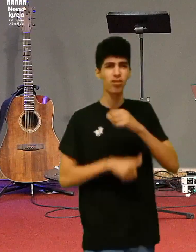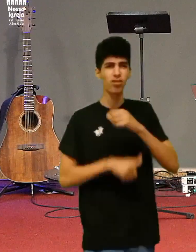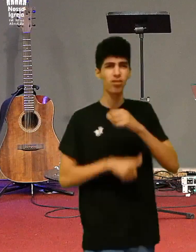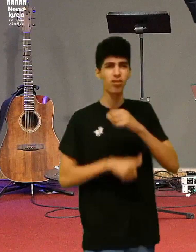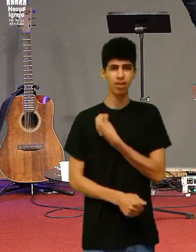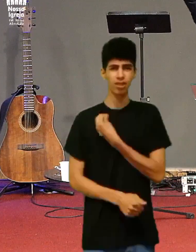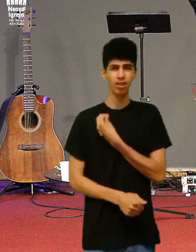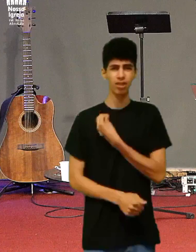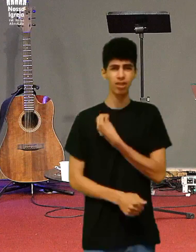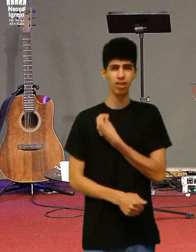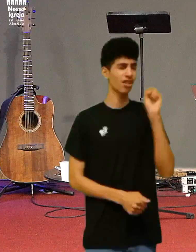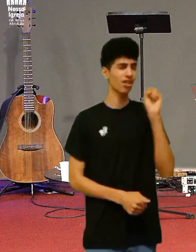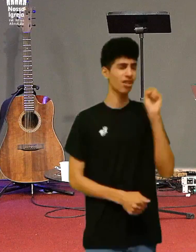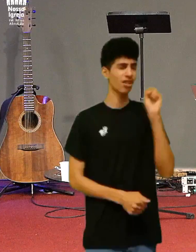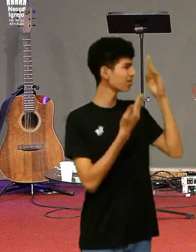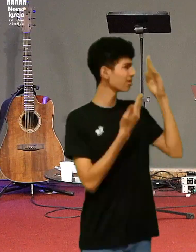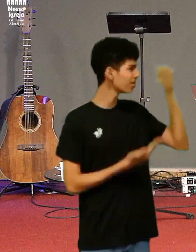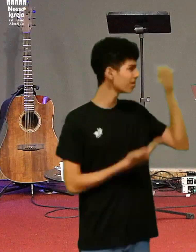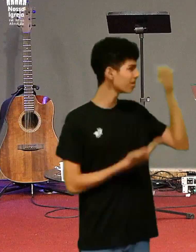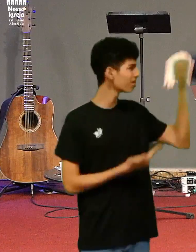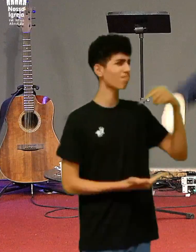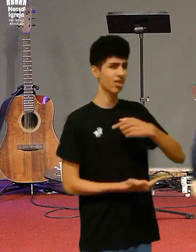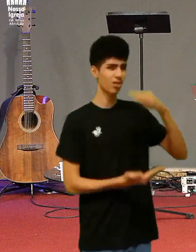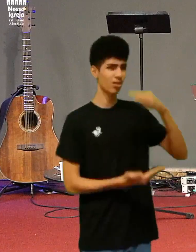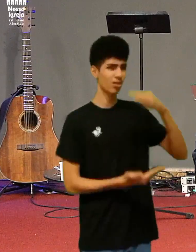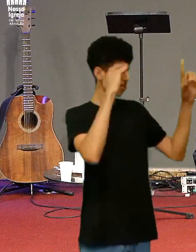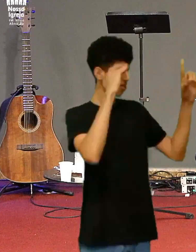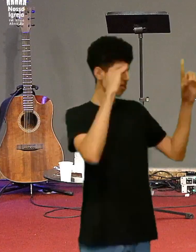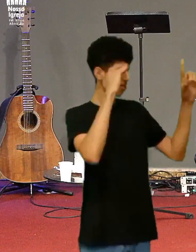Senhor. Eu creio.